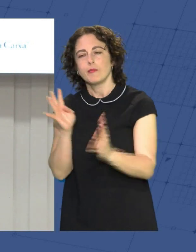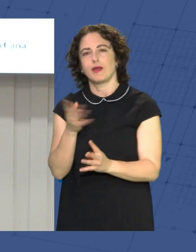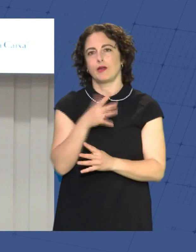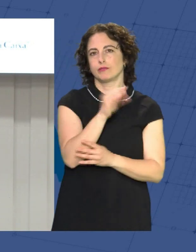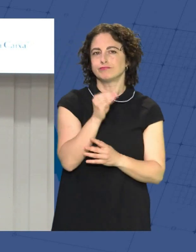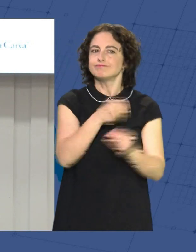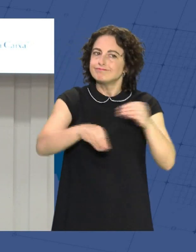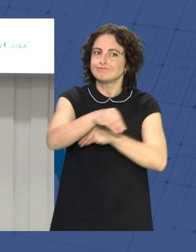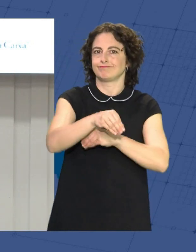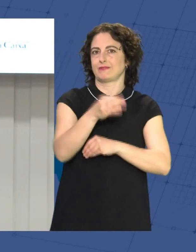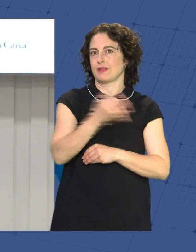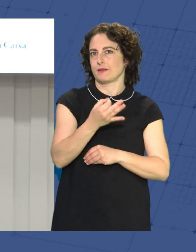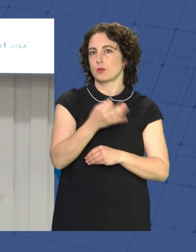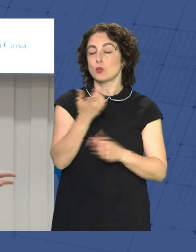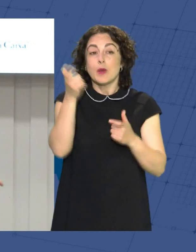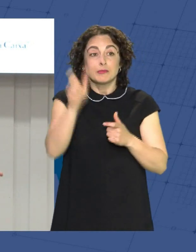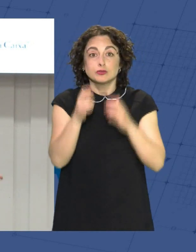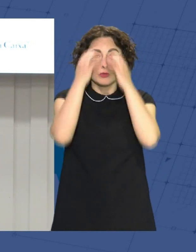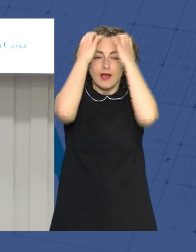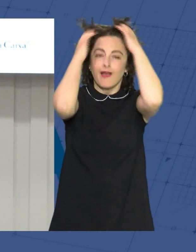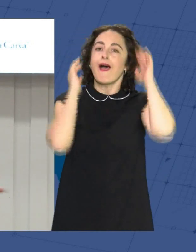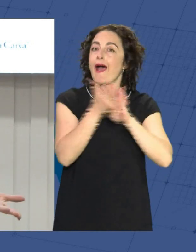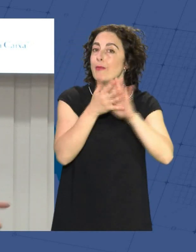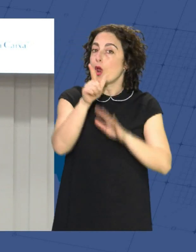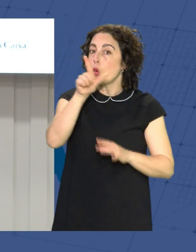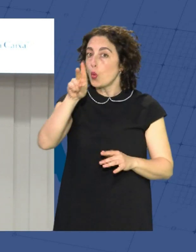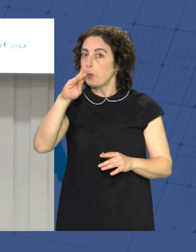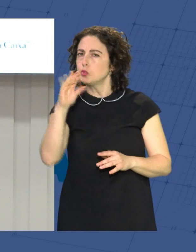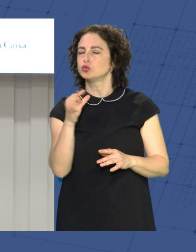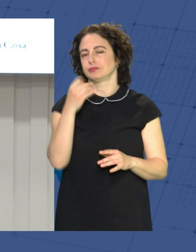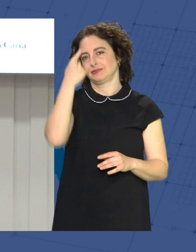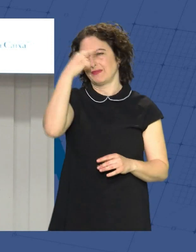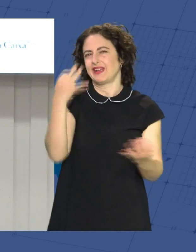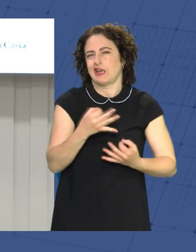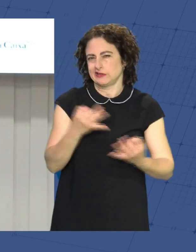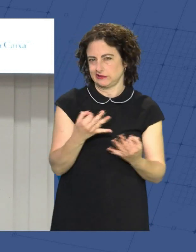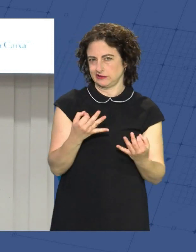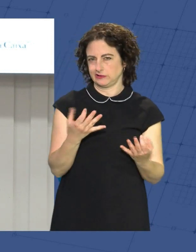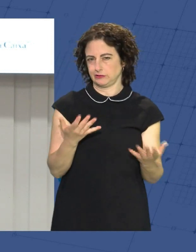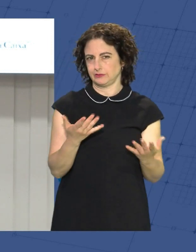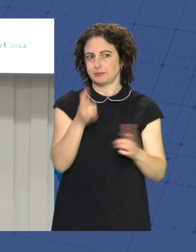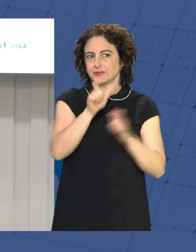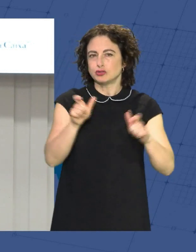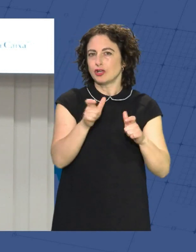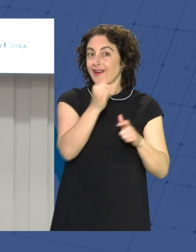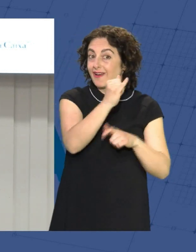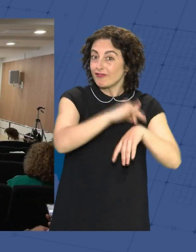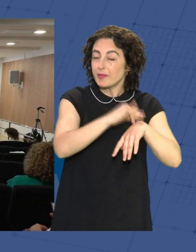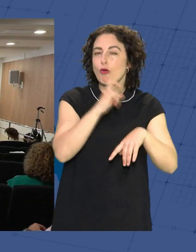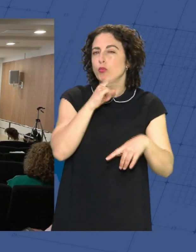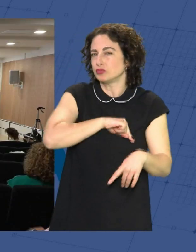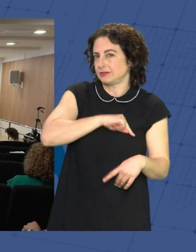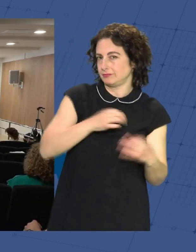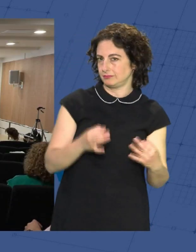en vuestra piel, para que cuando alguien hable de lupus, la gente sepa lo que es el lupus y cómo padecen las personas que están enfermas de lupus.